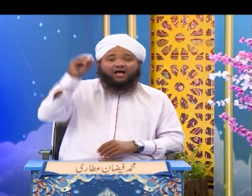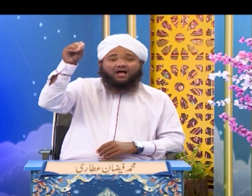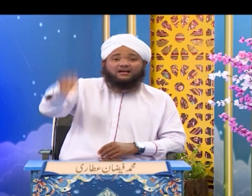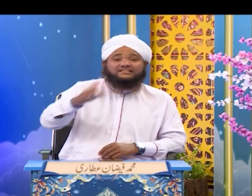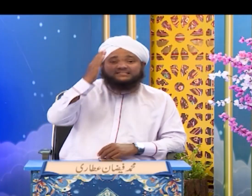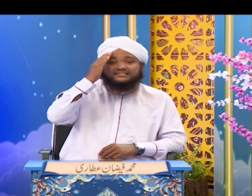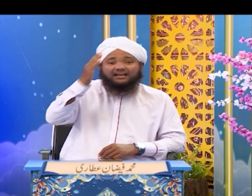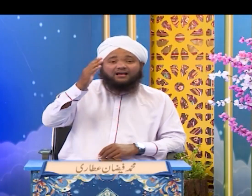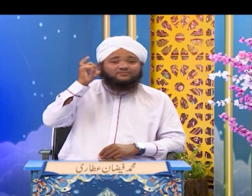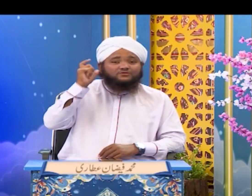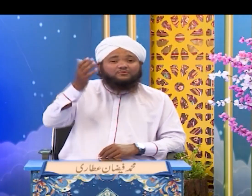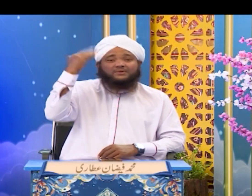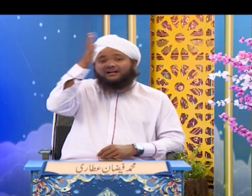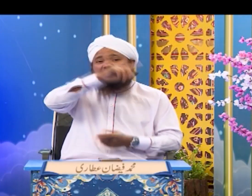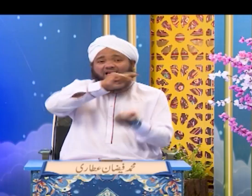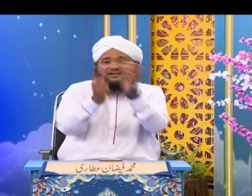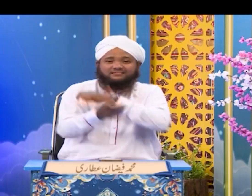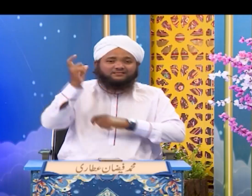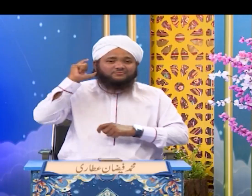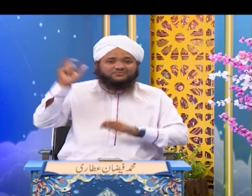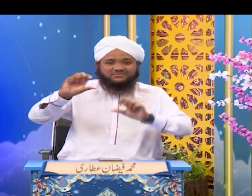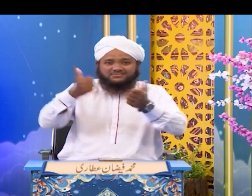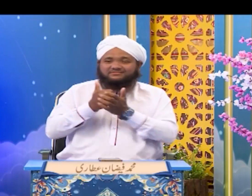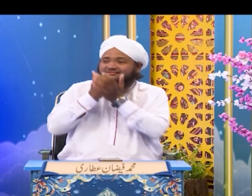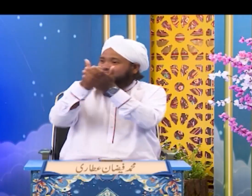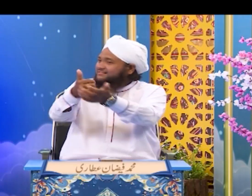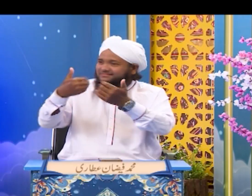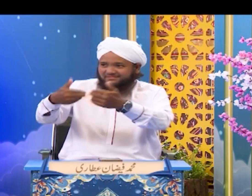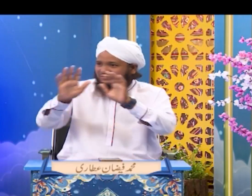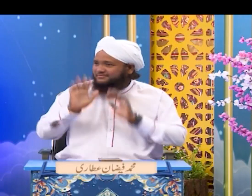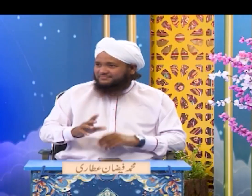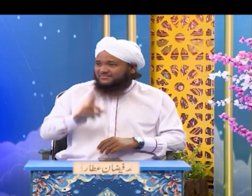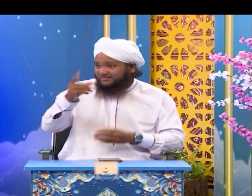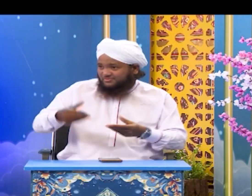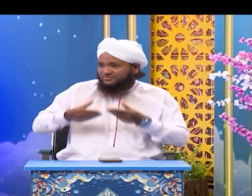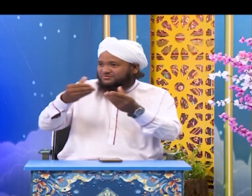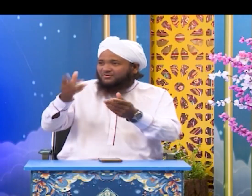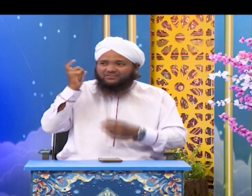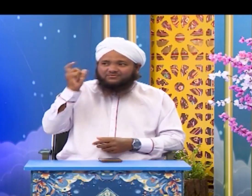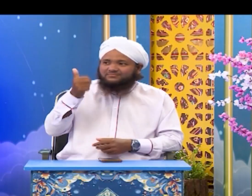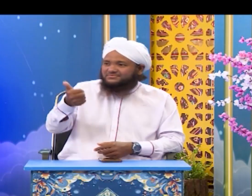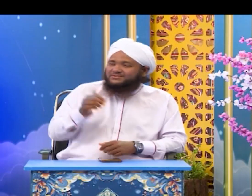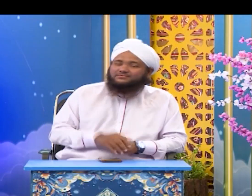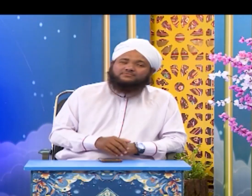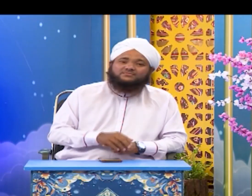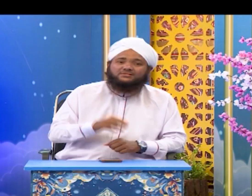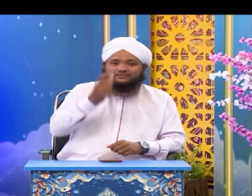لانے کی توفیق مرحمت فرمائی اور نعمت ایمان سے سرفراز کر دیا۔ پیارے اسلامی بھائیوں، سنا آپ نے